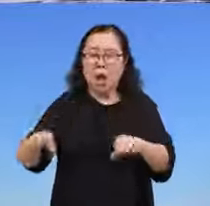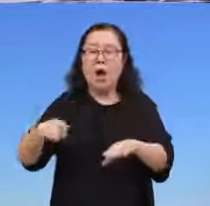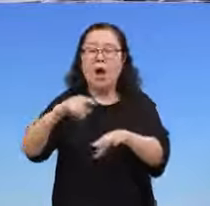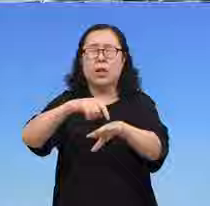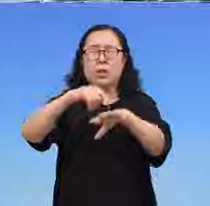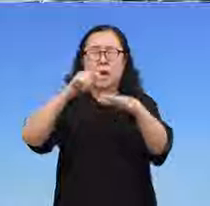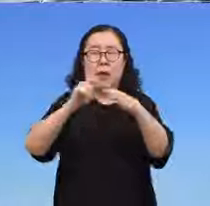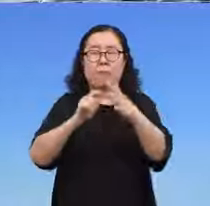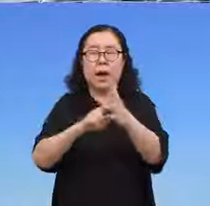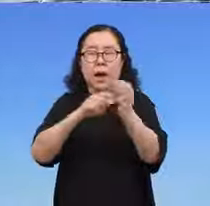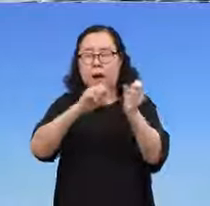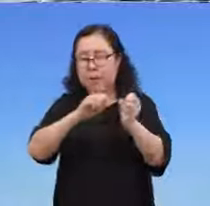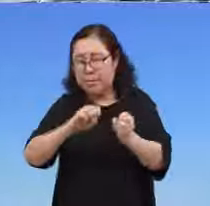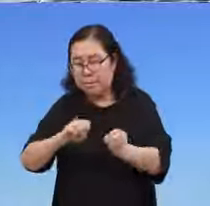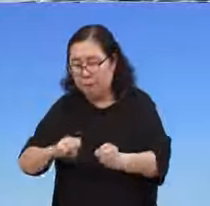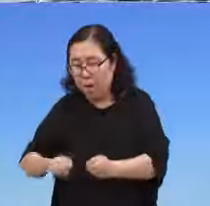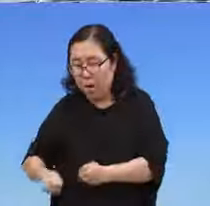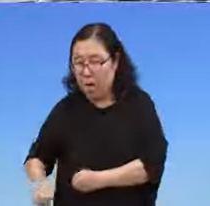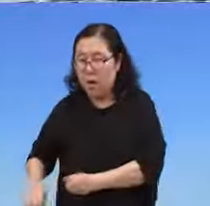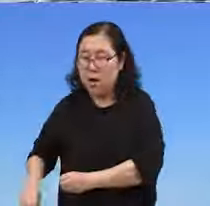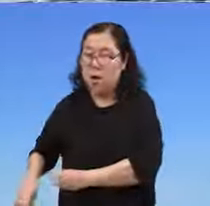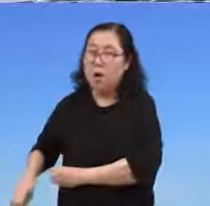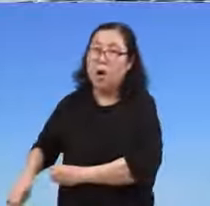헛된 마음 버리고